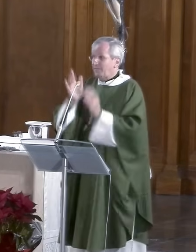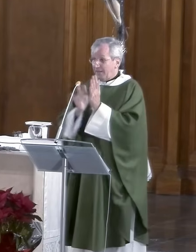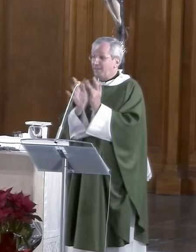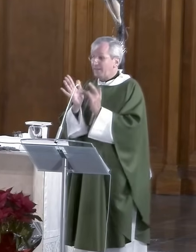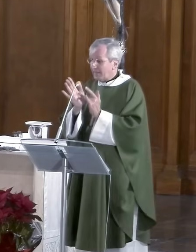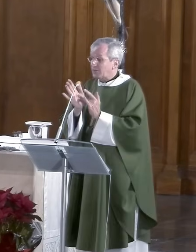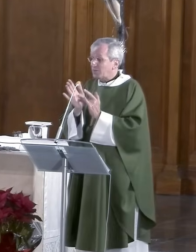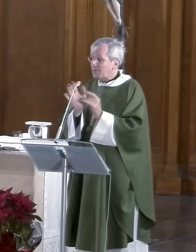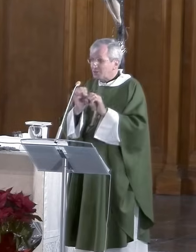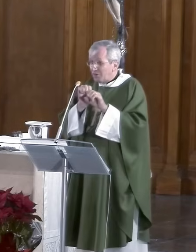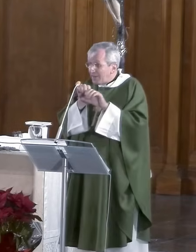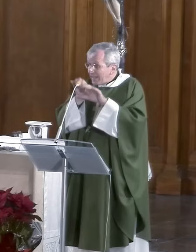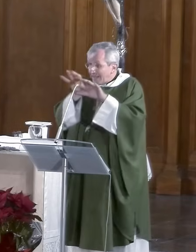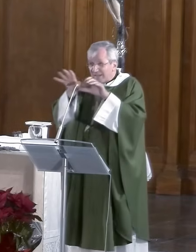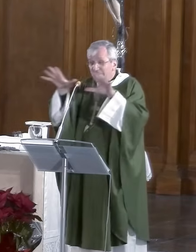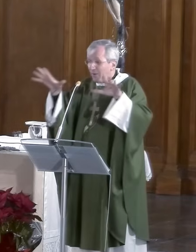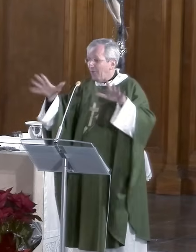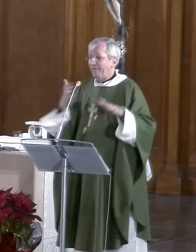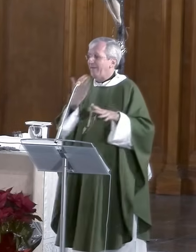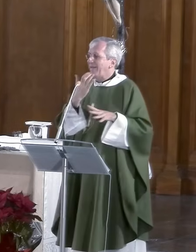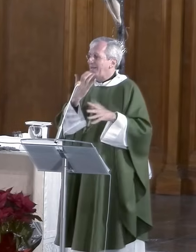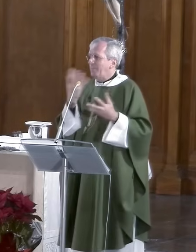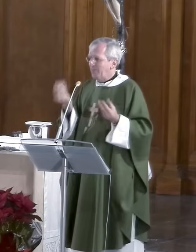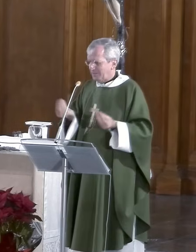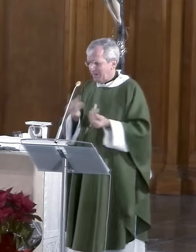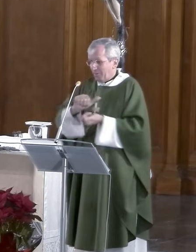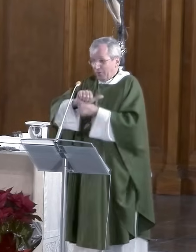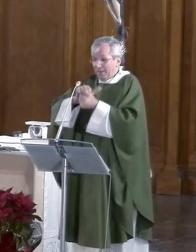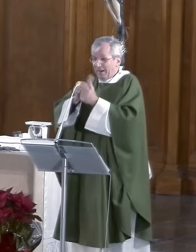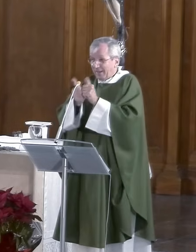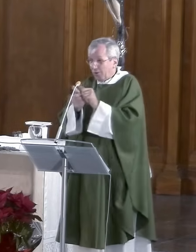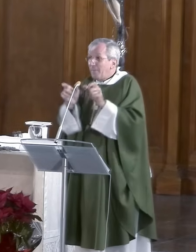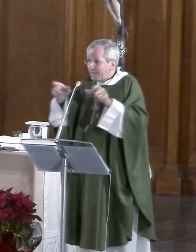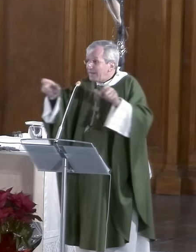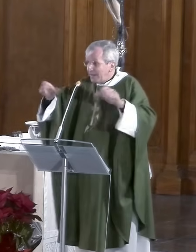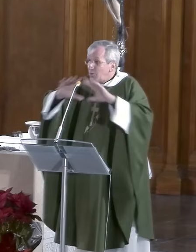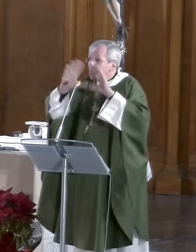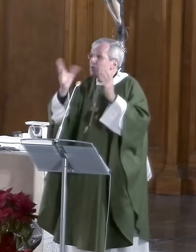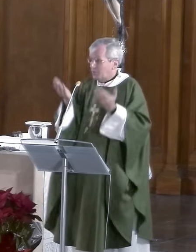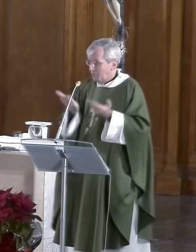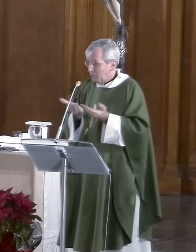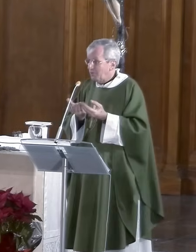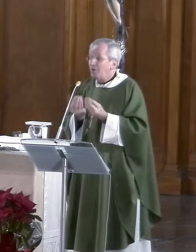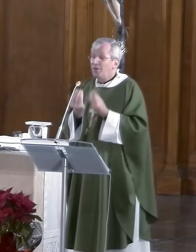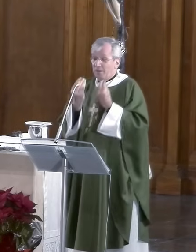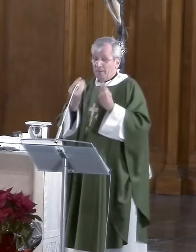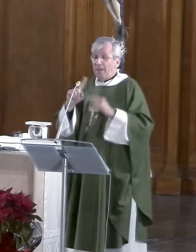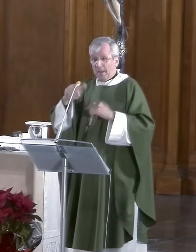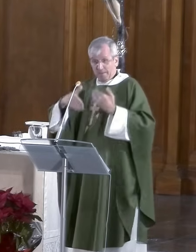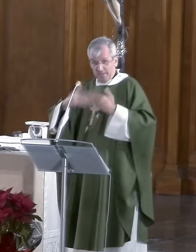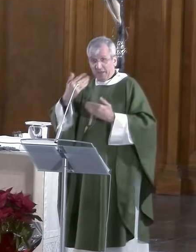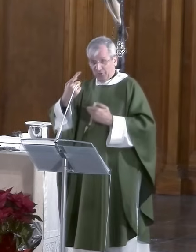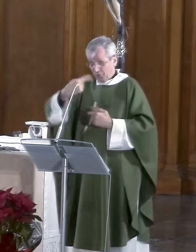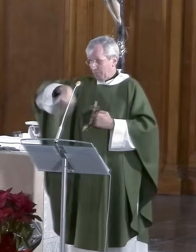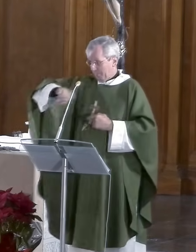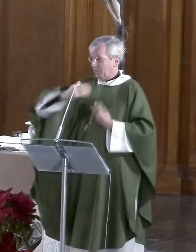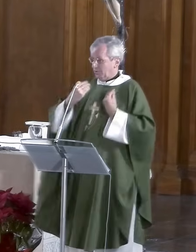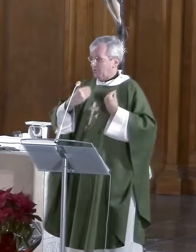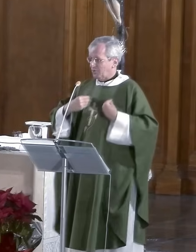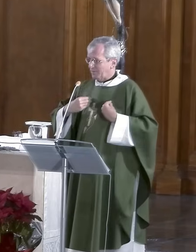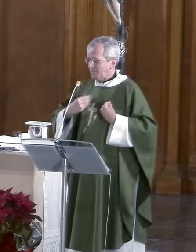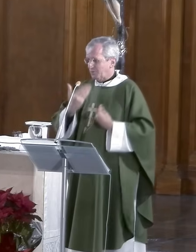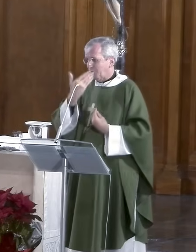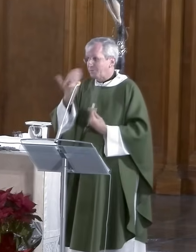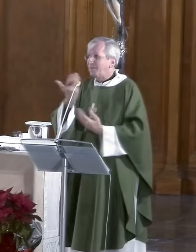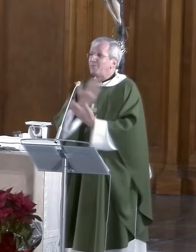nuestra fidelidad a Jesucristo es el mejor ejemplo, es la mejor manera de convertir nuestro mundo, empezando por